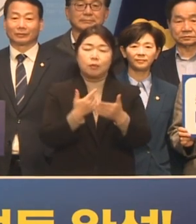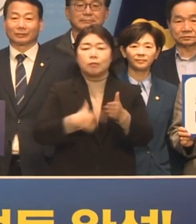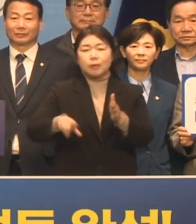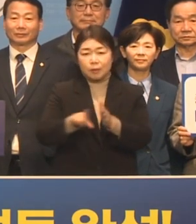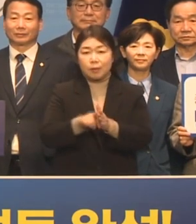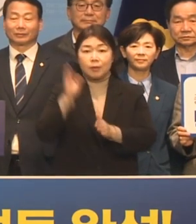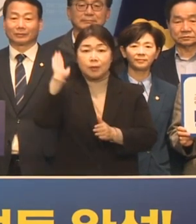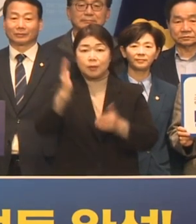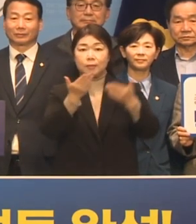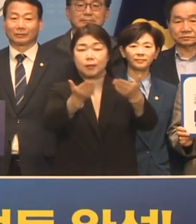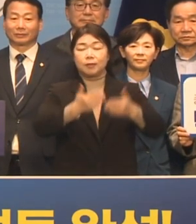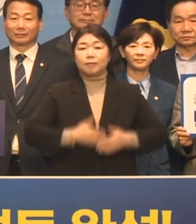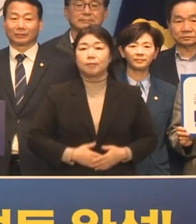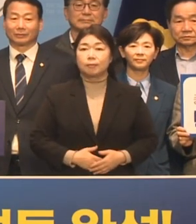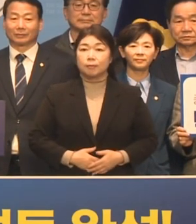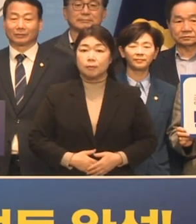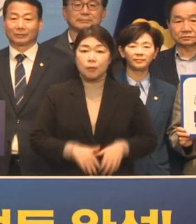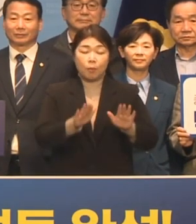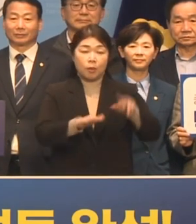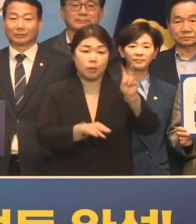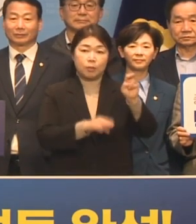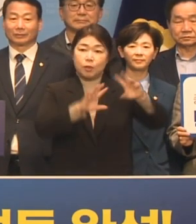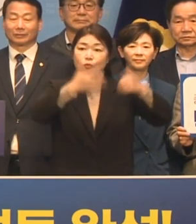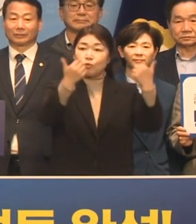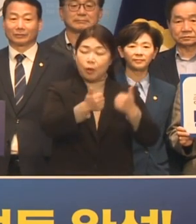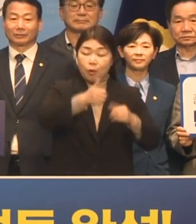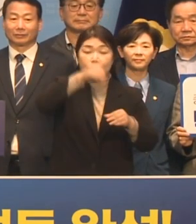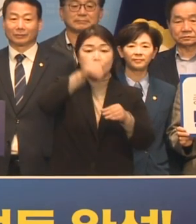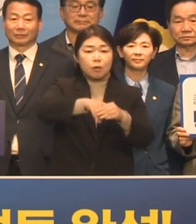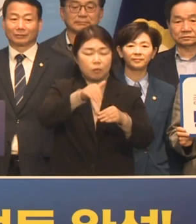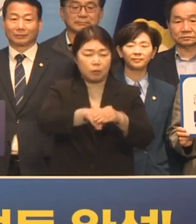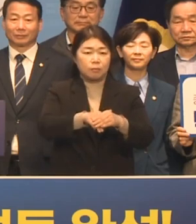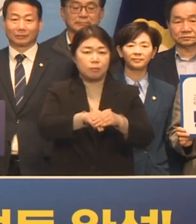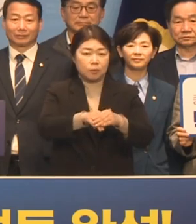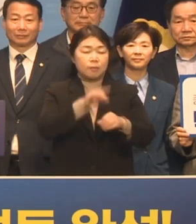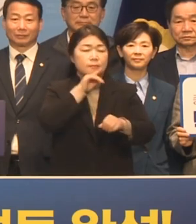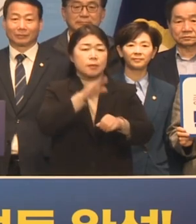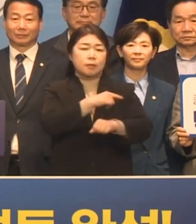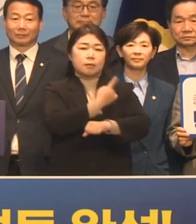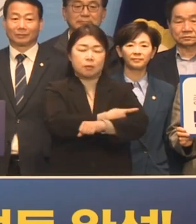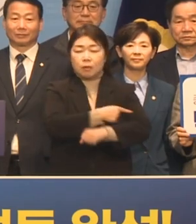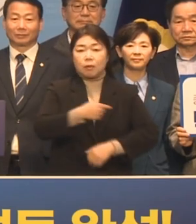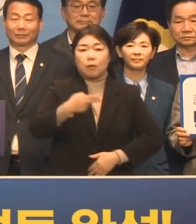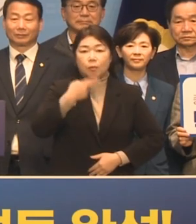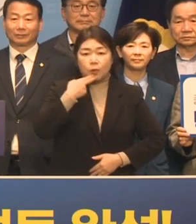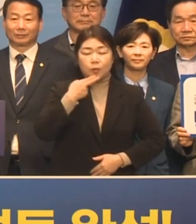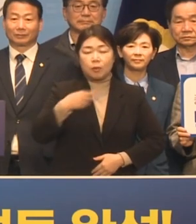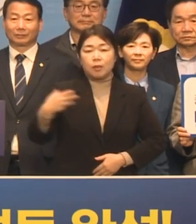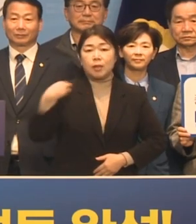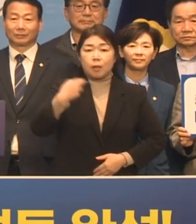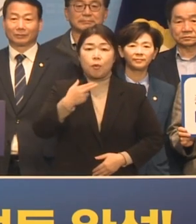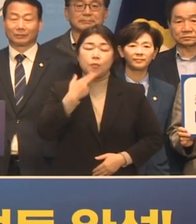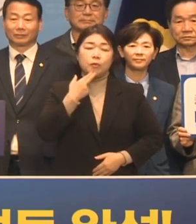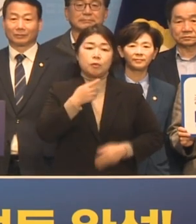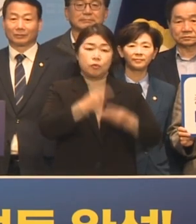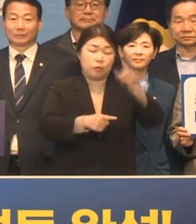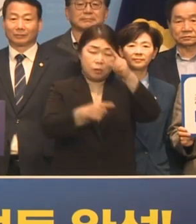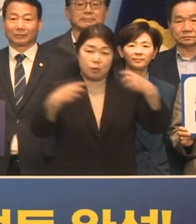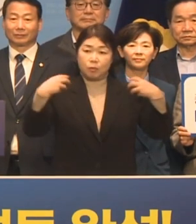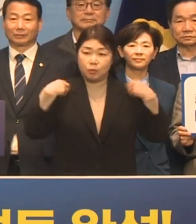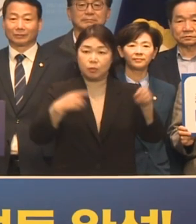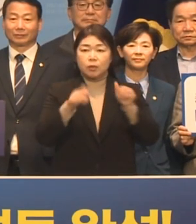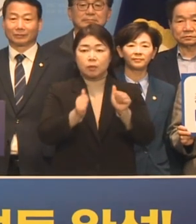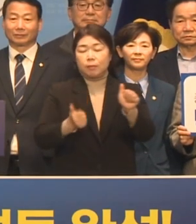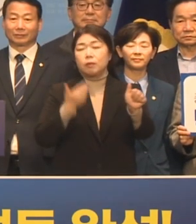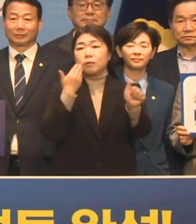섰습니다. 이번 22대 총선은 무능하고 무책임한 윤석열 검찰 정권을 심판하는